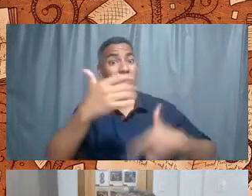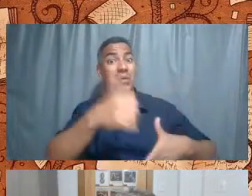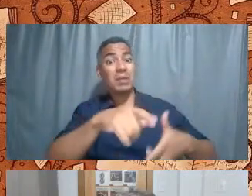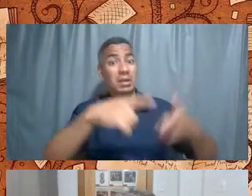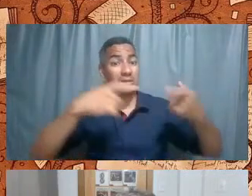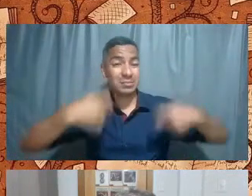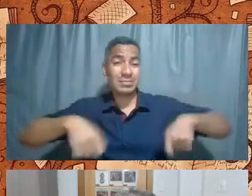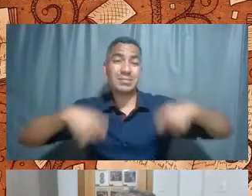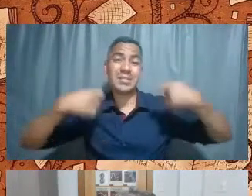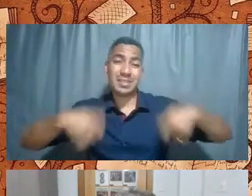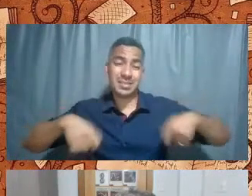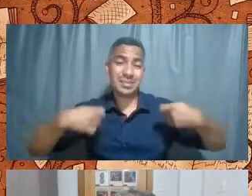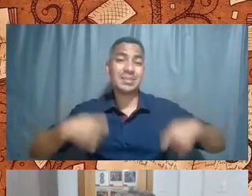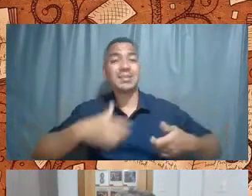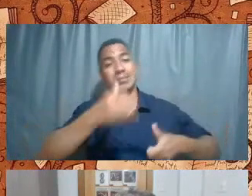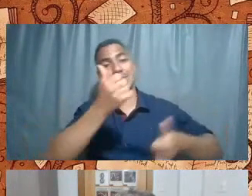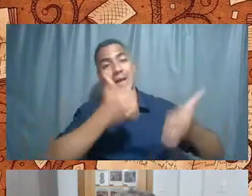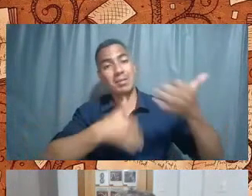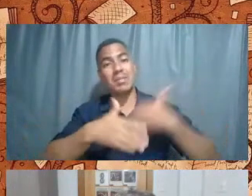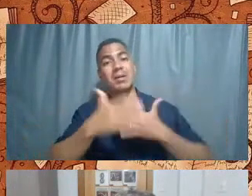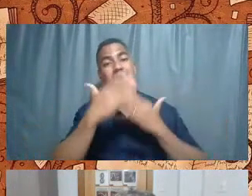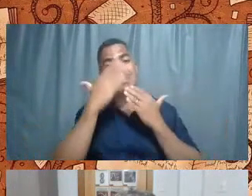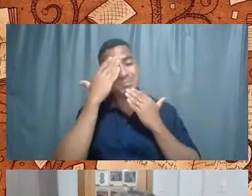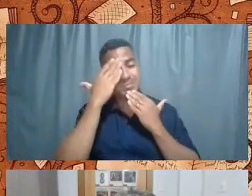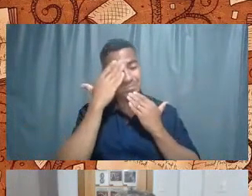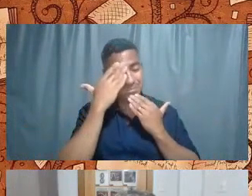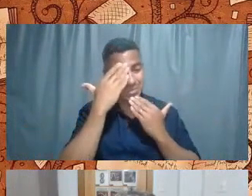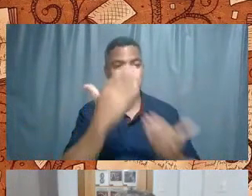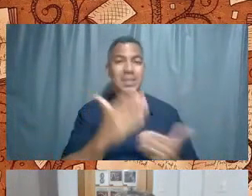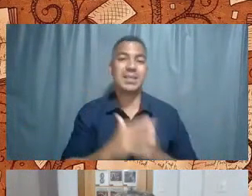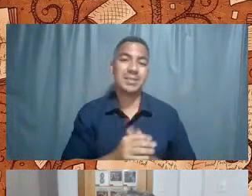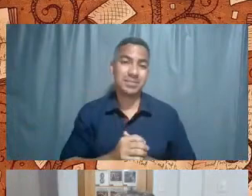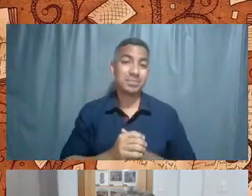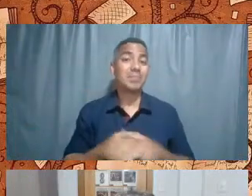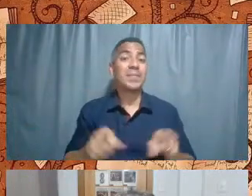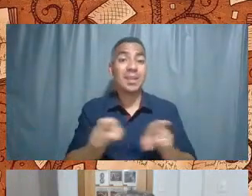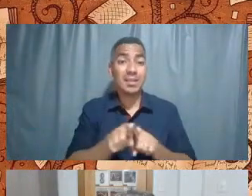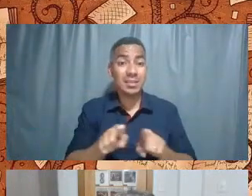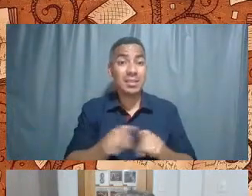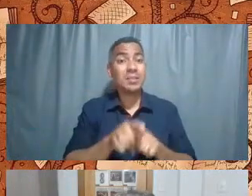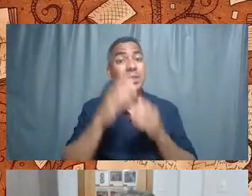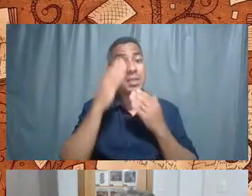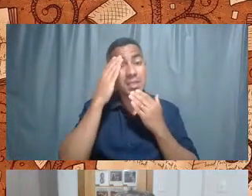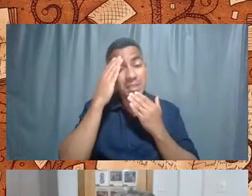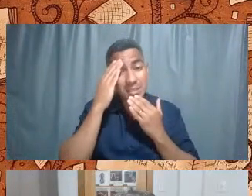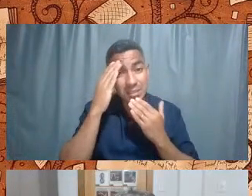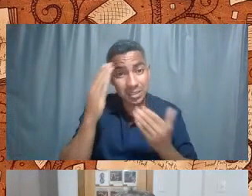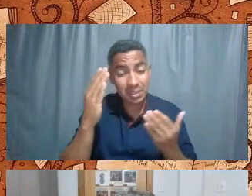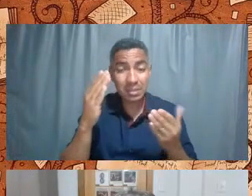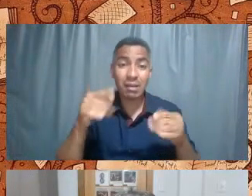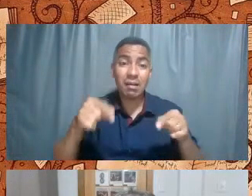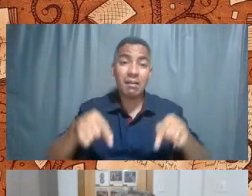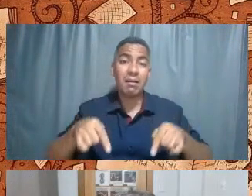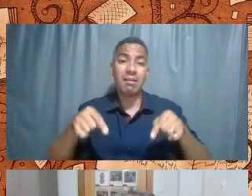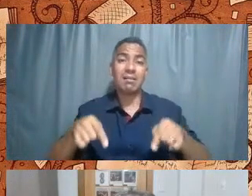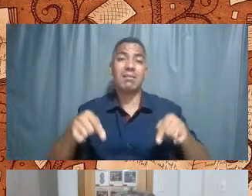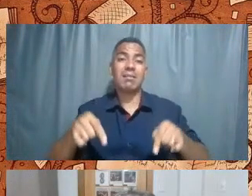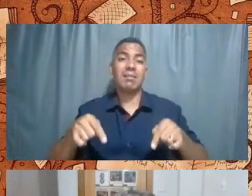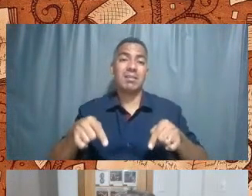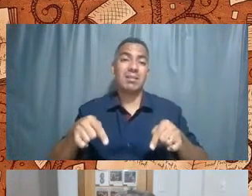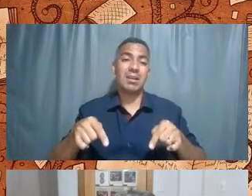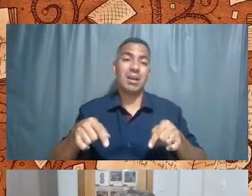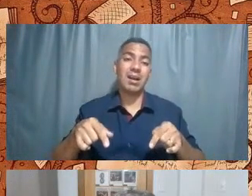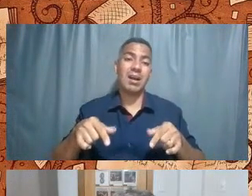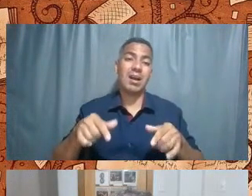mesmo, tá? E agradeço, aproveito para agradecer também aqui, né, a André,